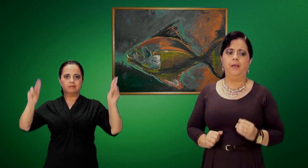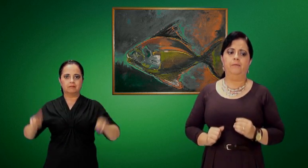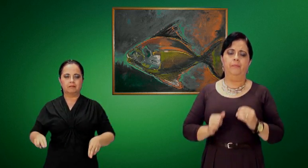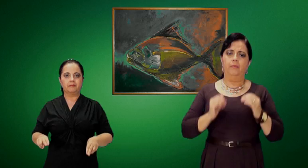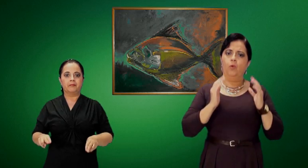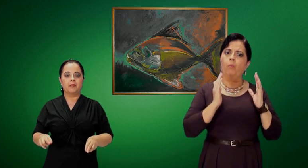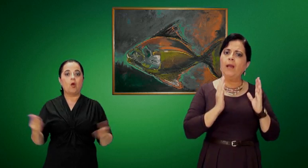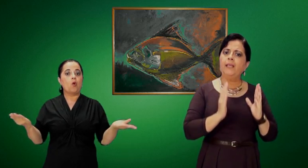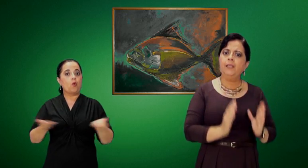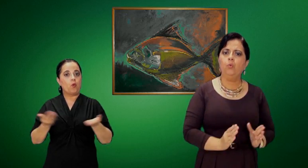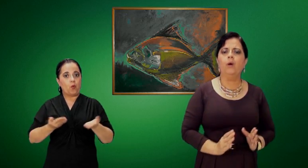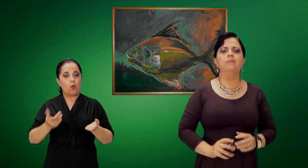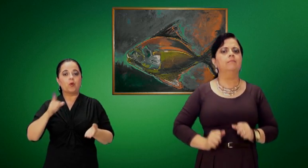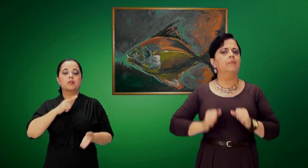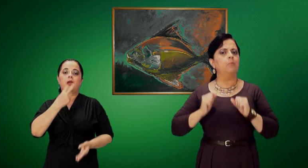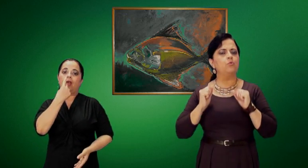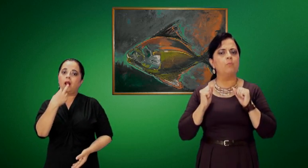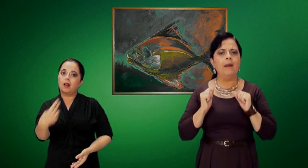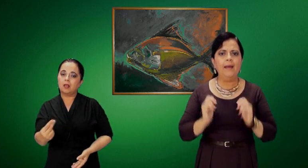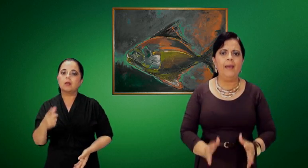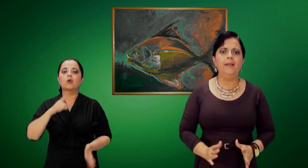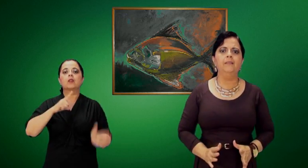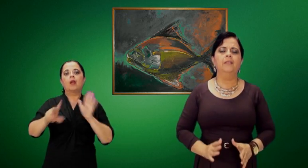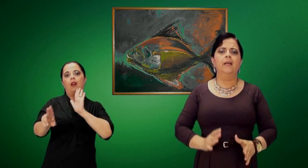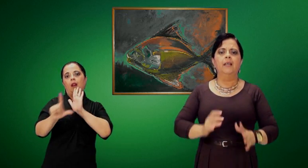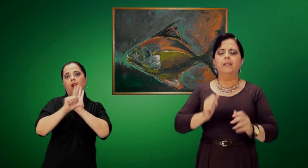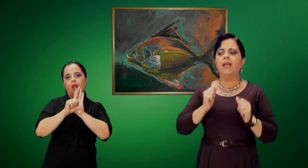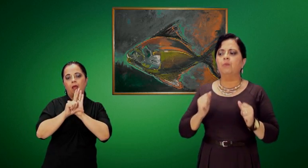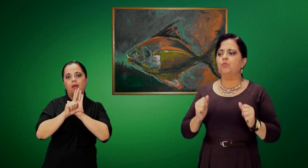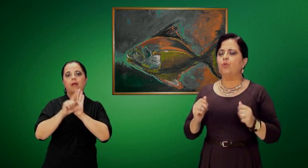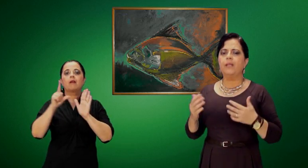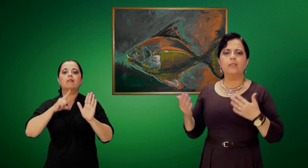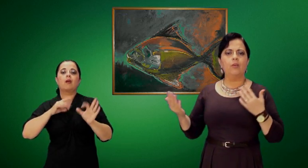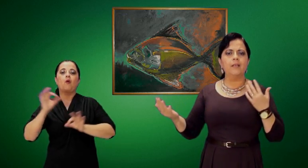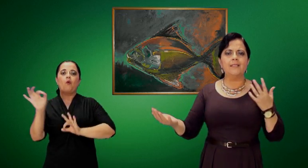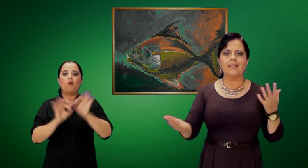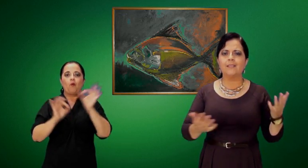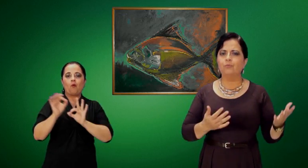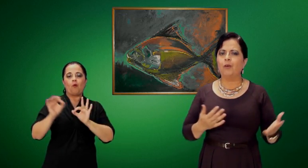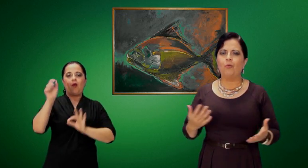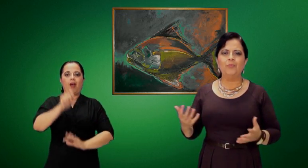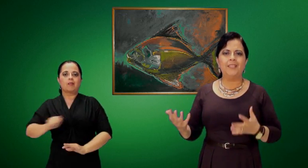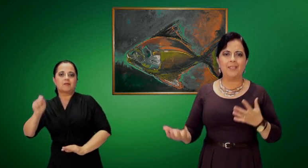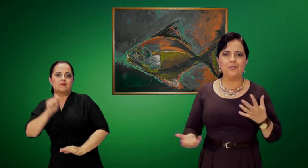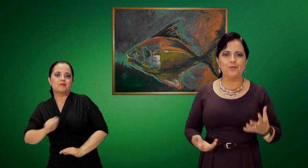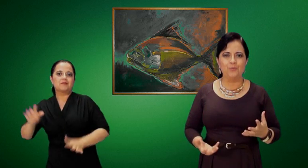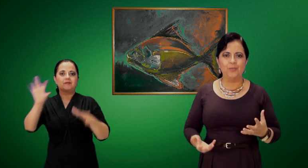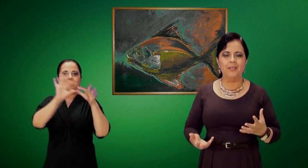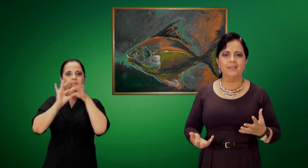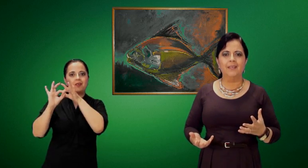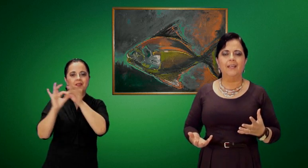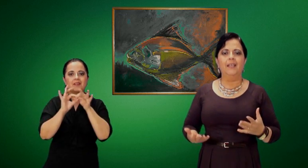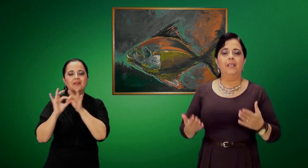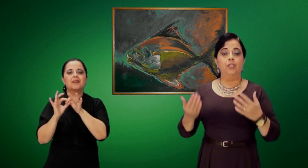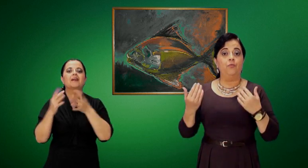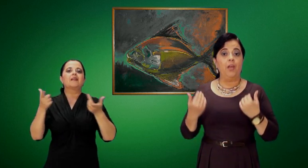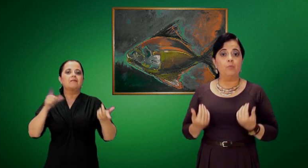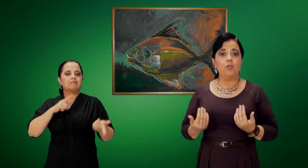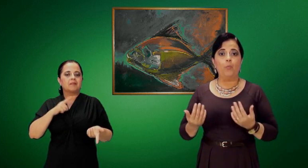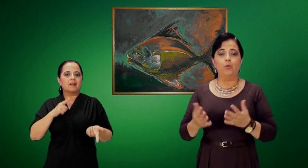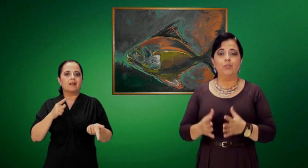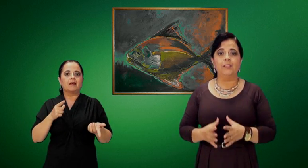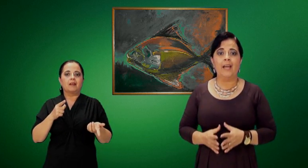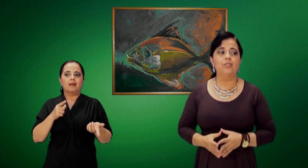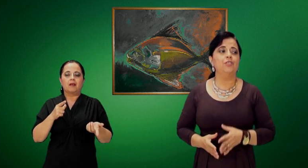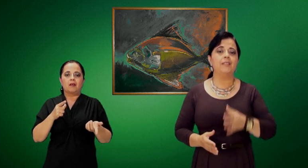já tem uma língua, temos uma lei, temos toda essa organização da comunidade surda,